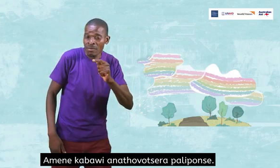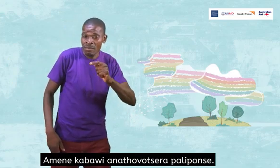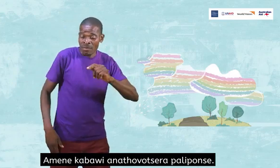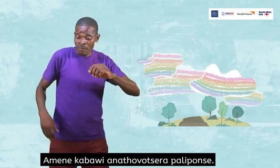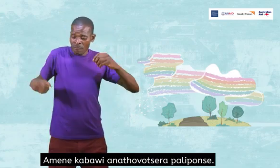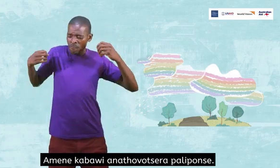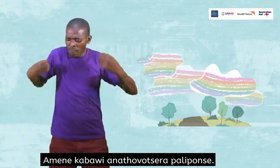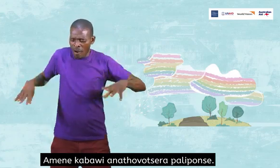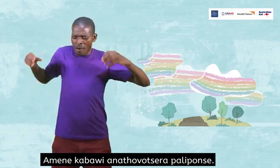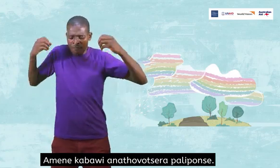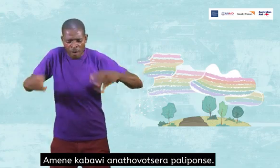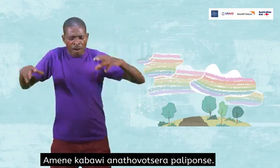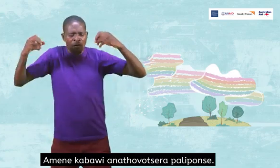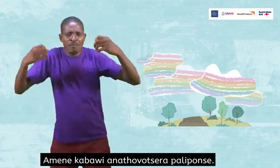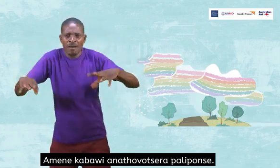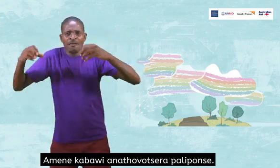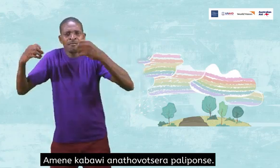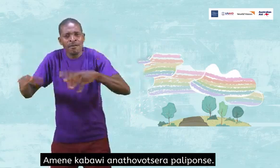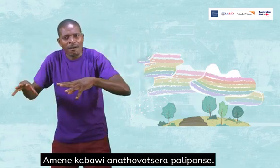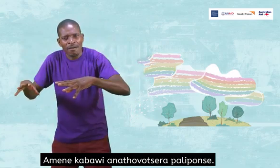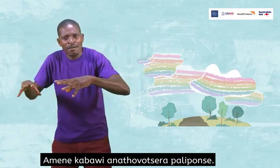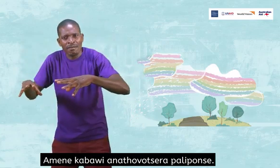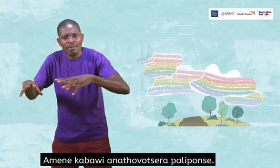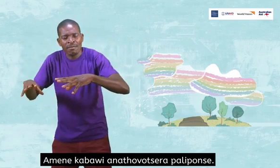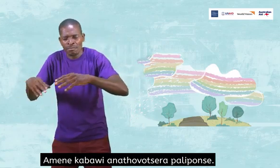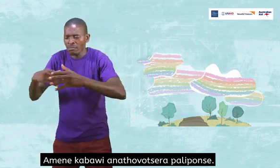Amene kabawi adathokotsera paliponse.